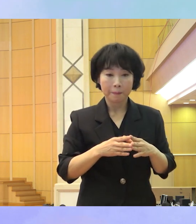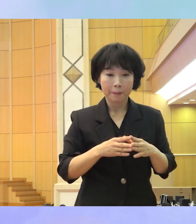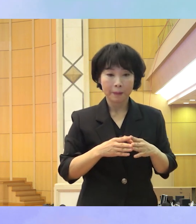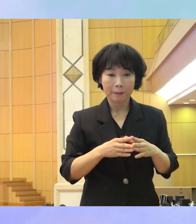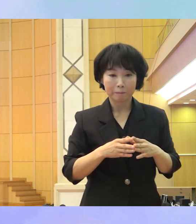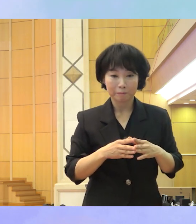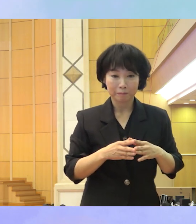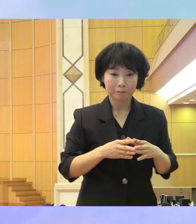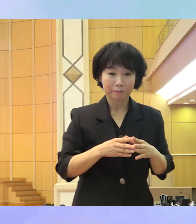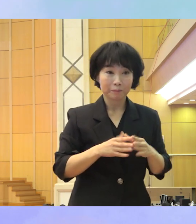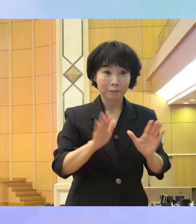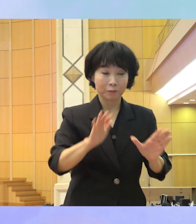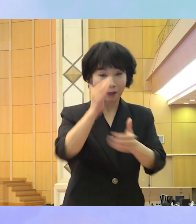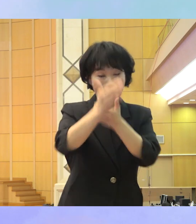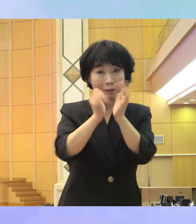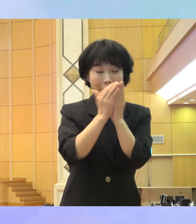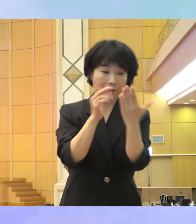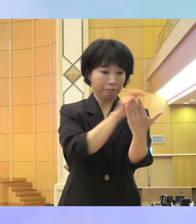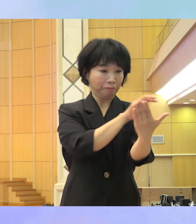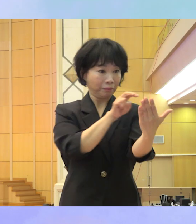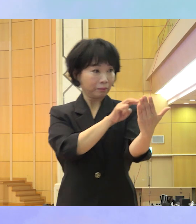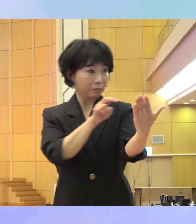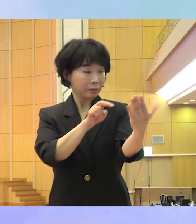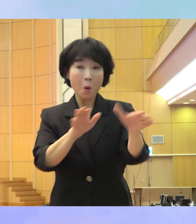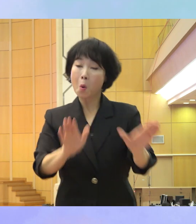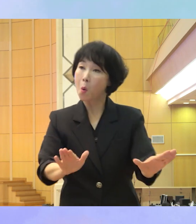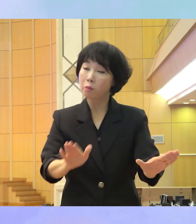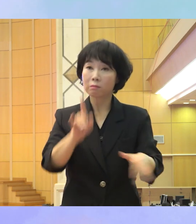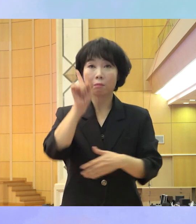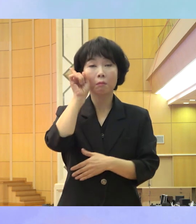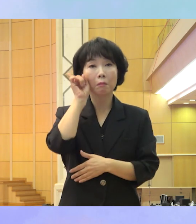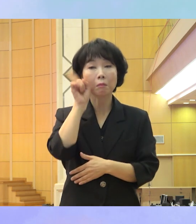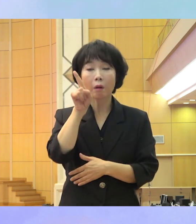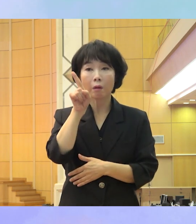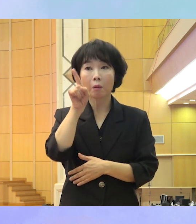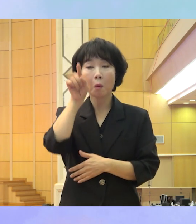그냥 우리가 본문 말씀에도 오늘, 내일, 모레,